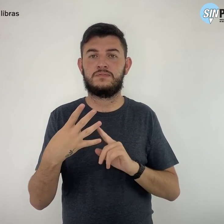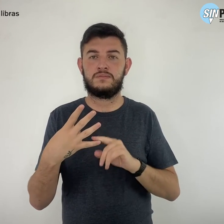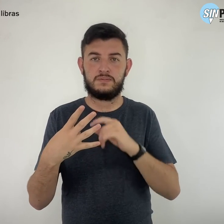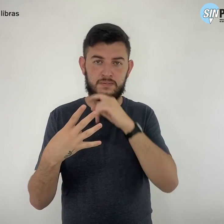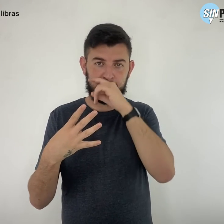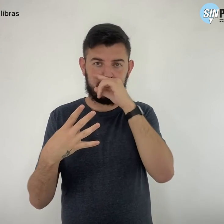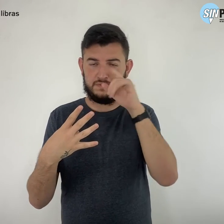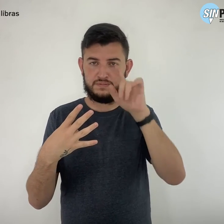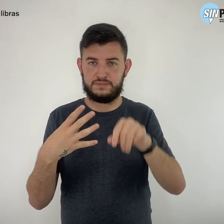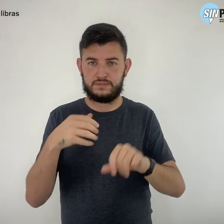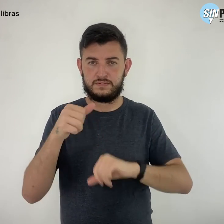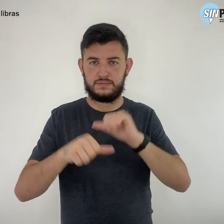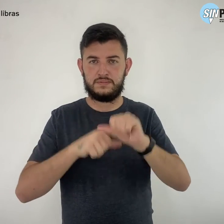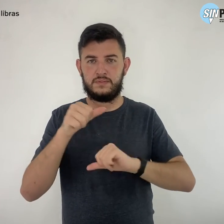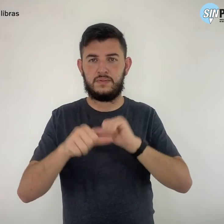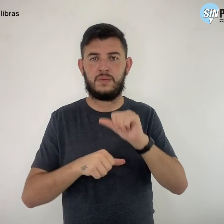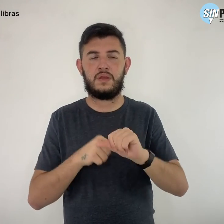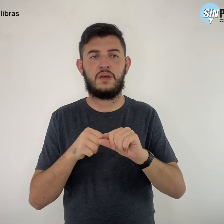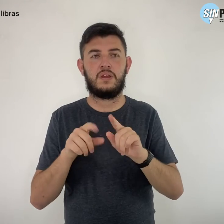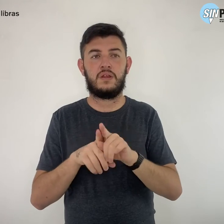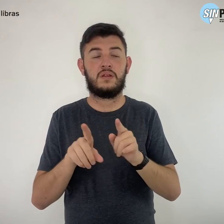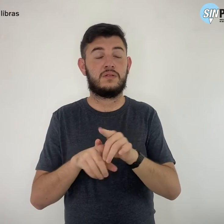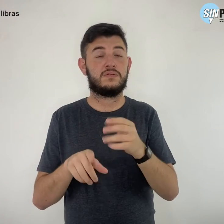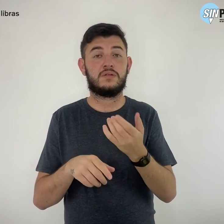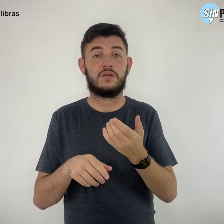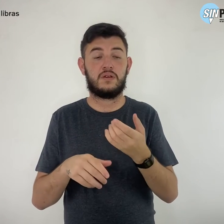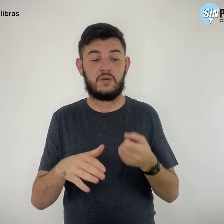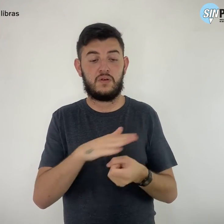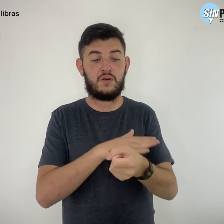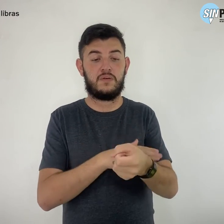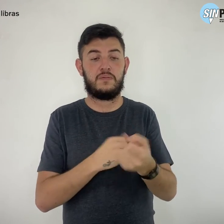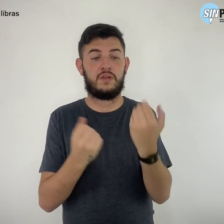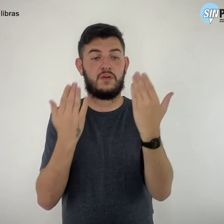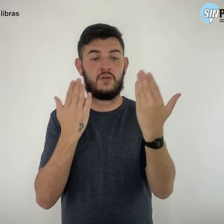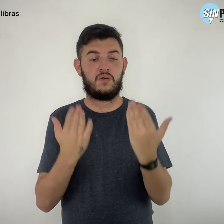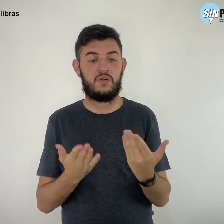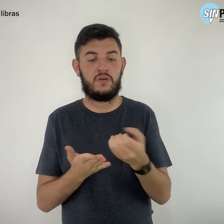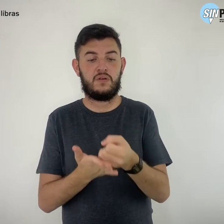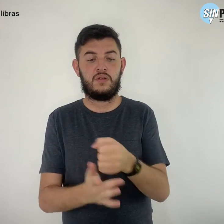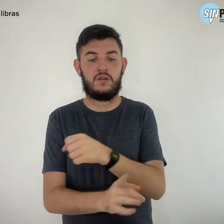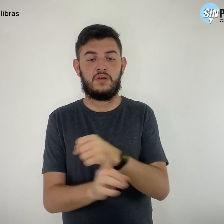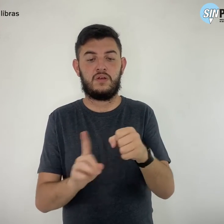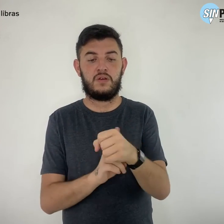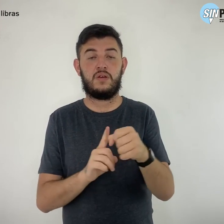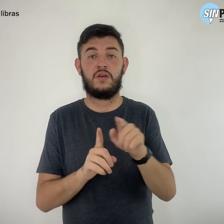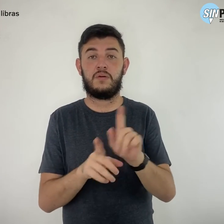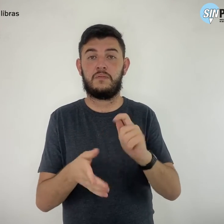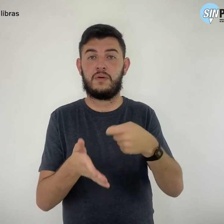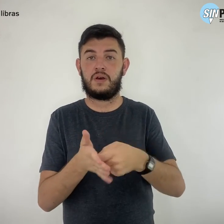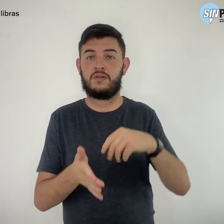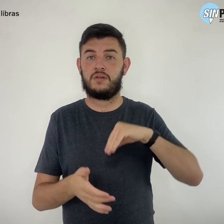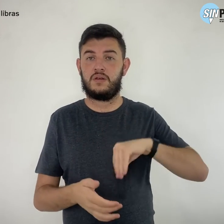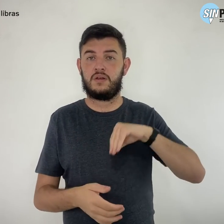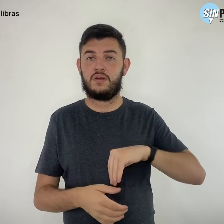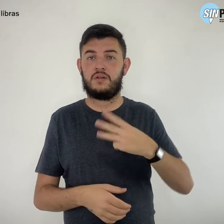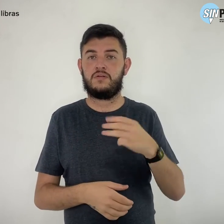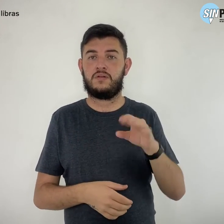4. Manutenção de psicólogos e assistentes sociais nos 30% do